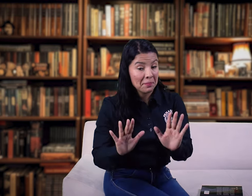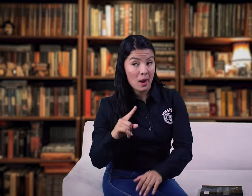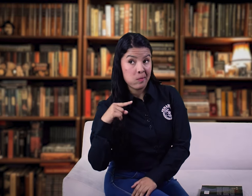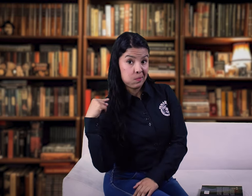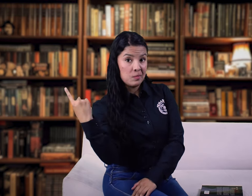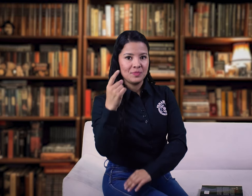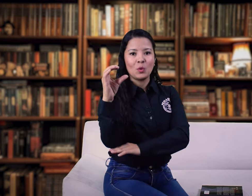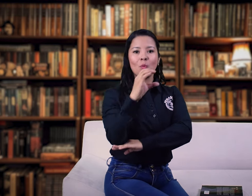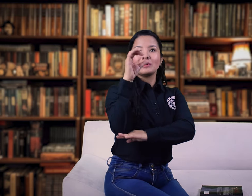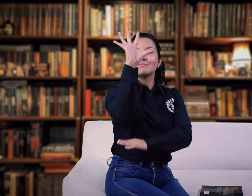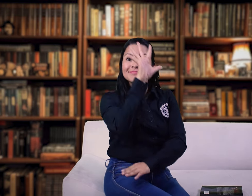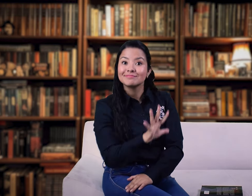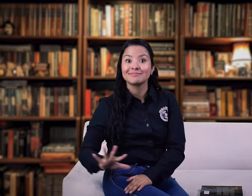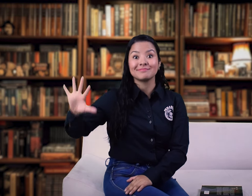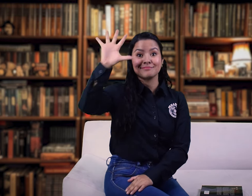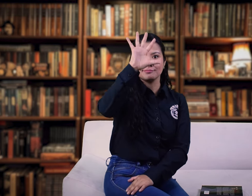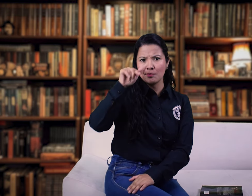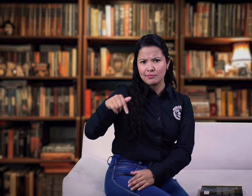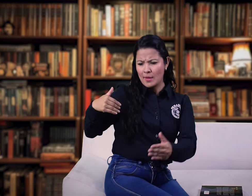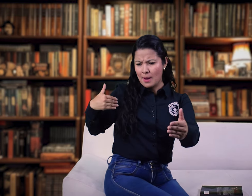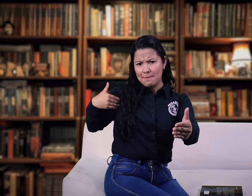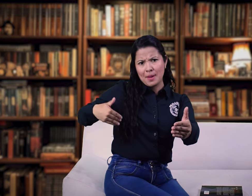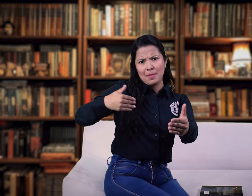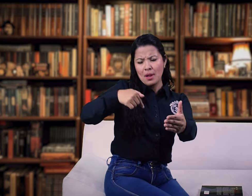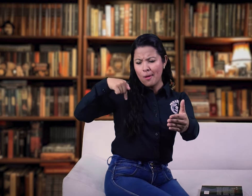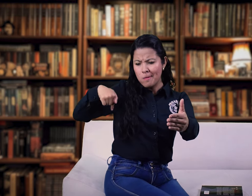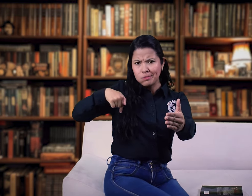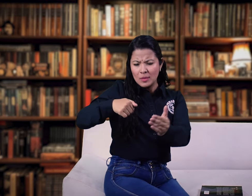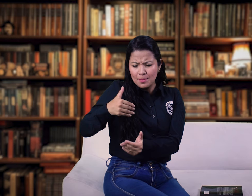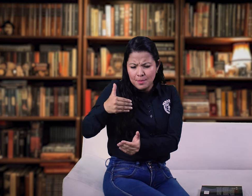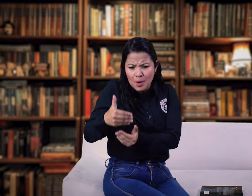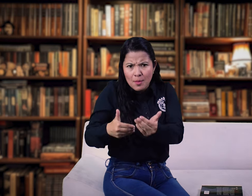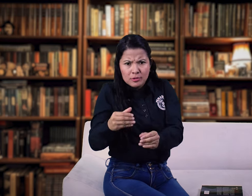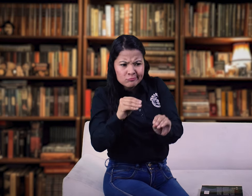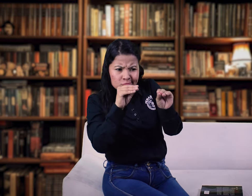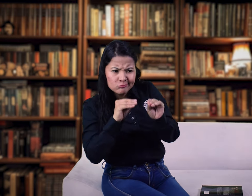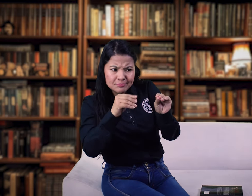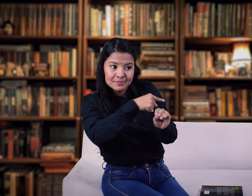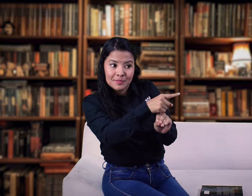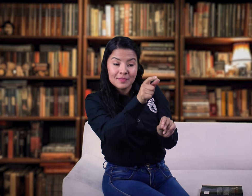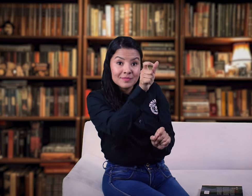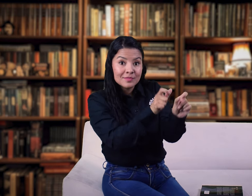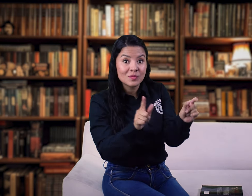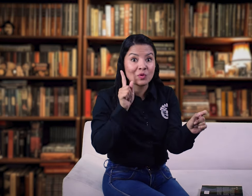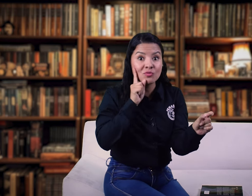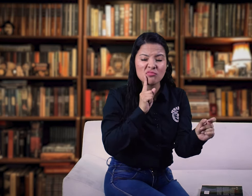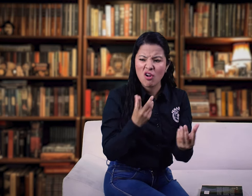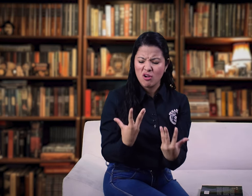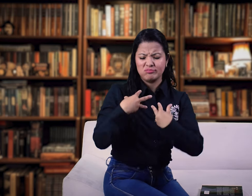Pero en Colombia históricamente no han habido los procesos adecuados de enseñanza de una